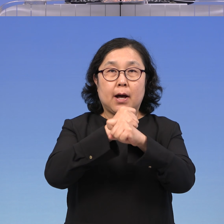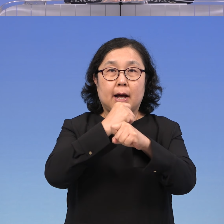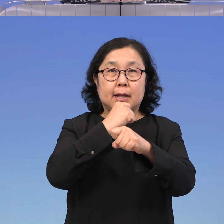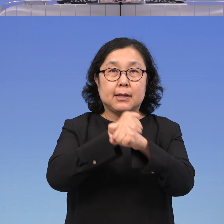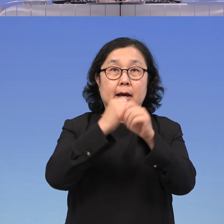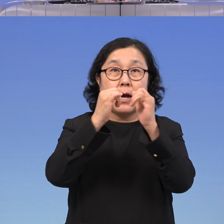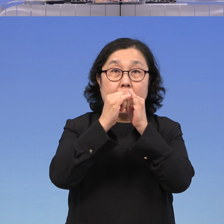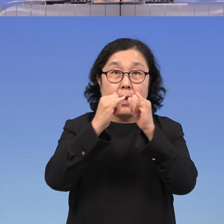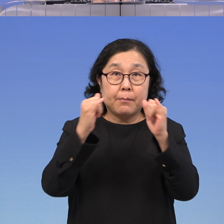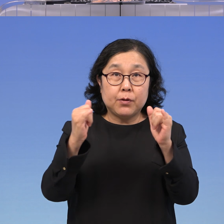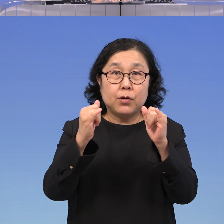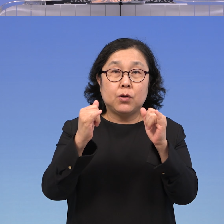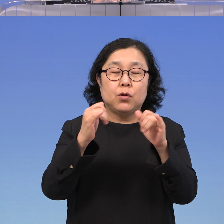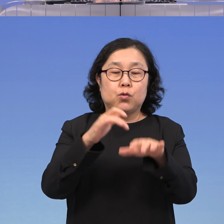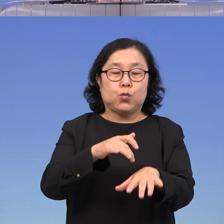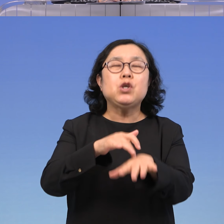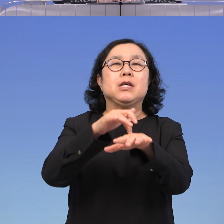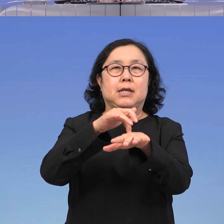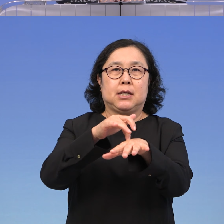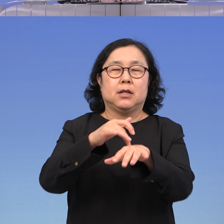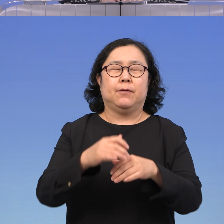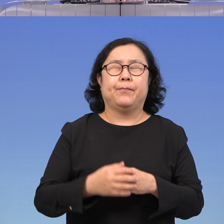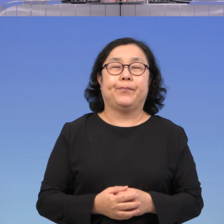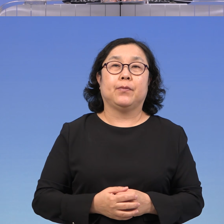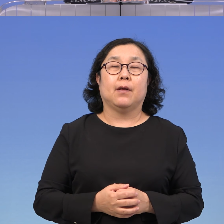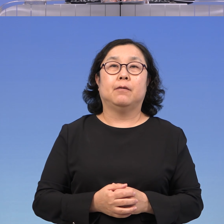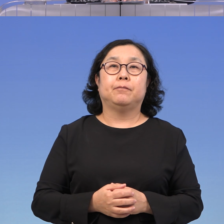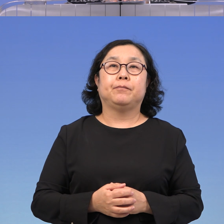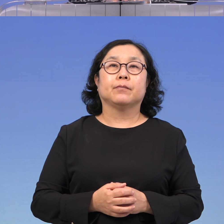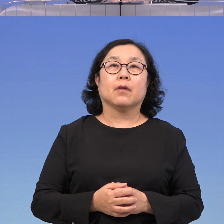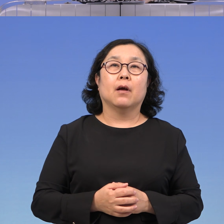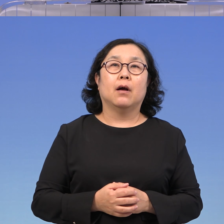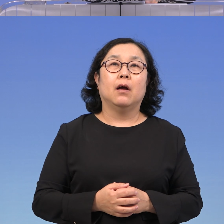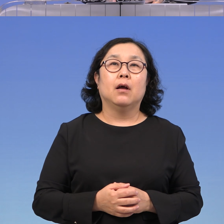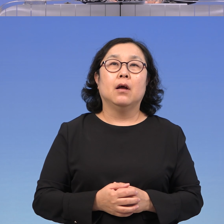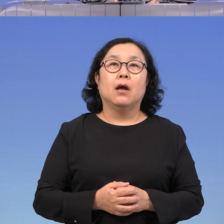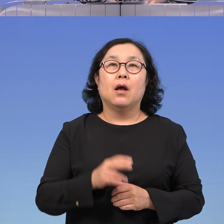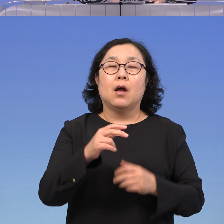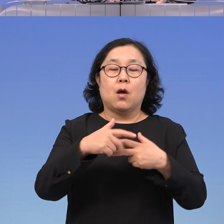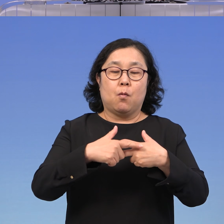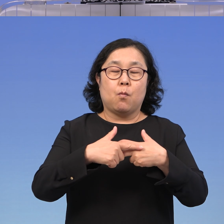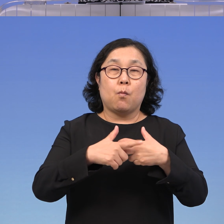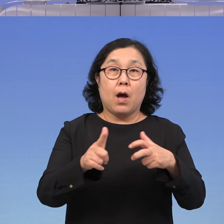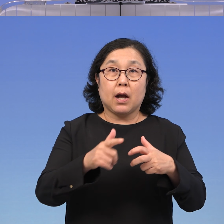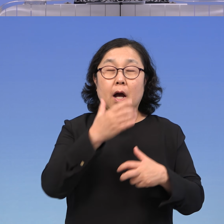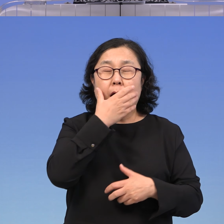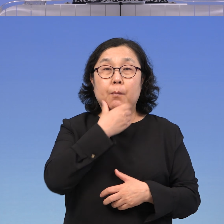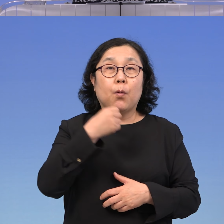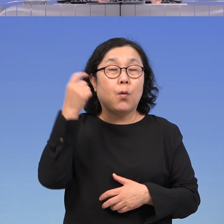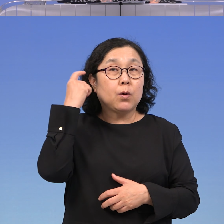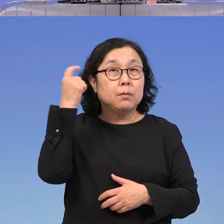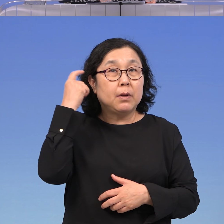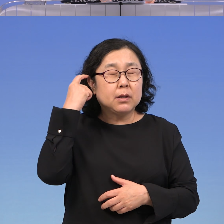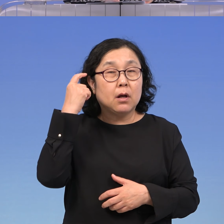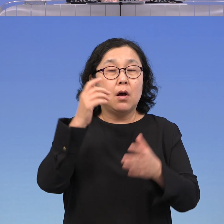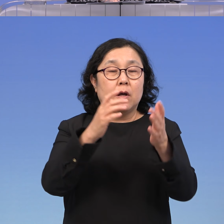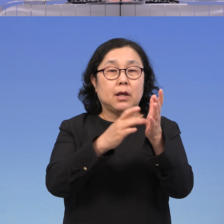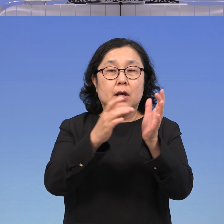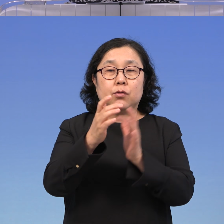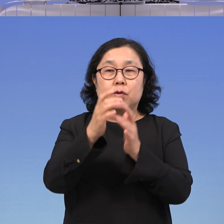고백한 존재는 놀 밖에도 귀신이 얻습니다 이마가 복음에서 예수 그리스도의 그룹 가심을